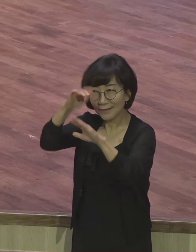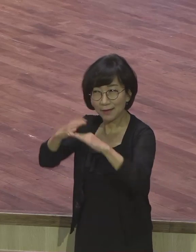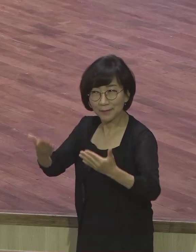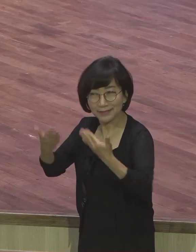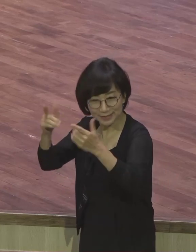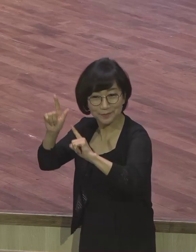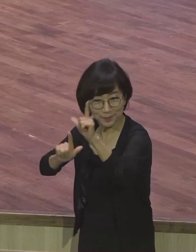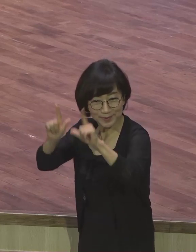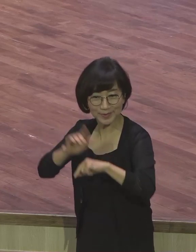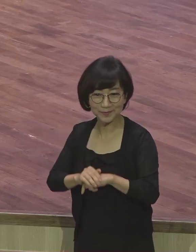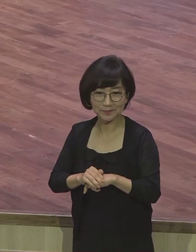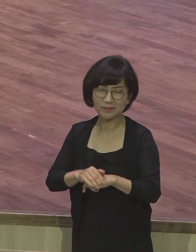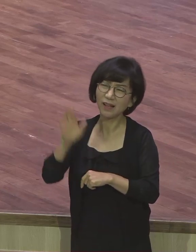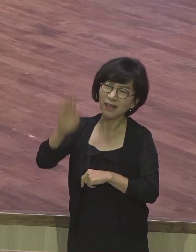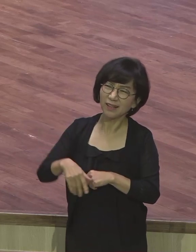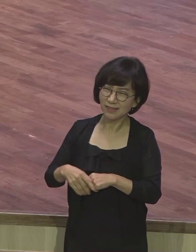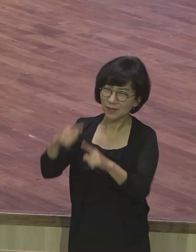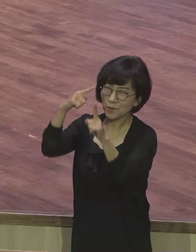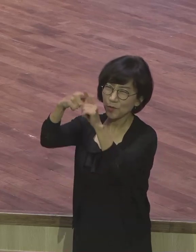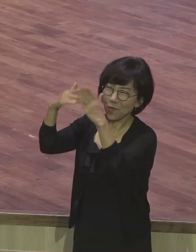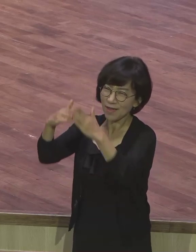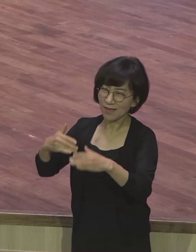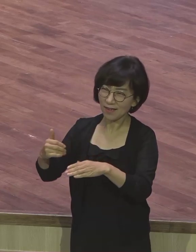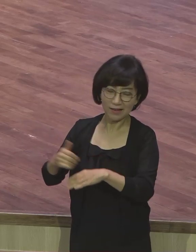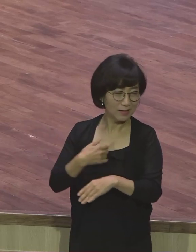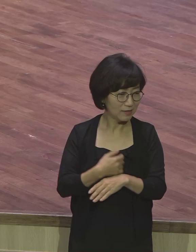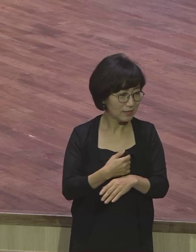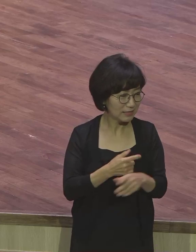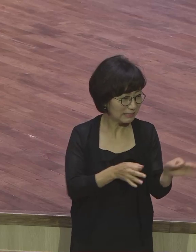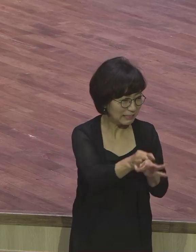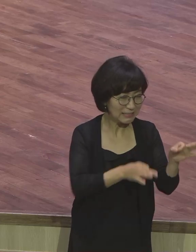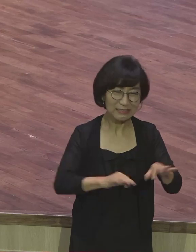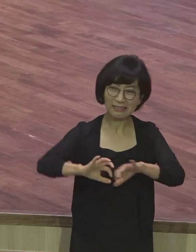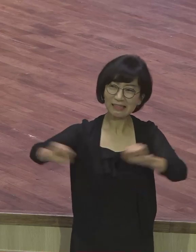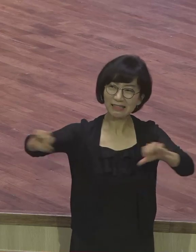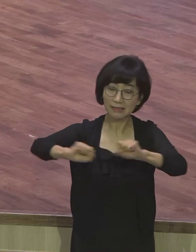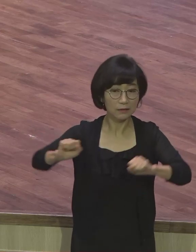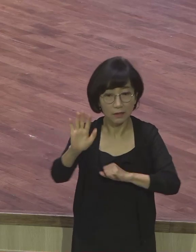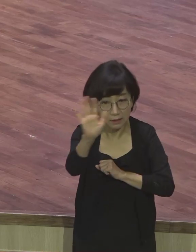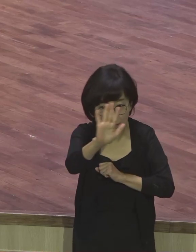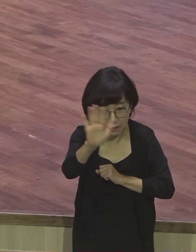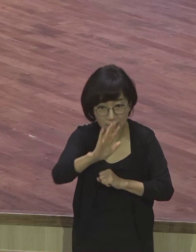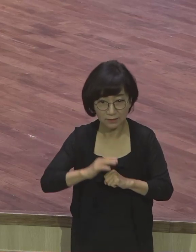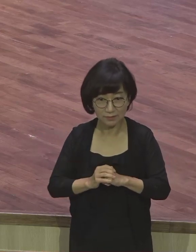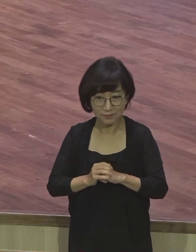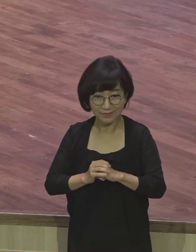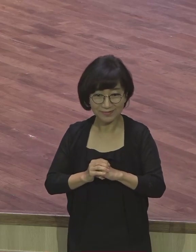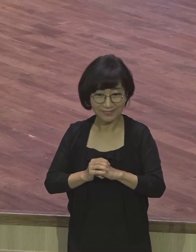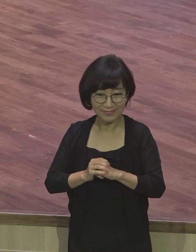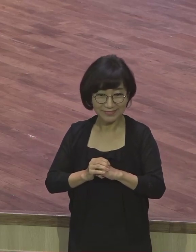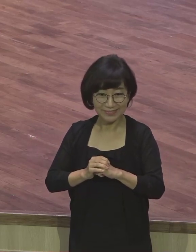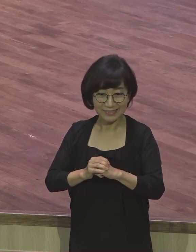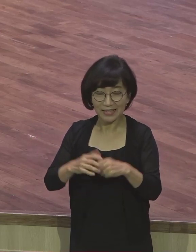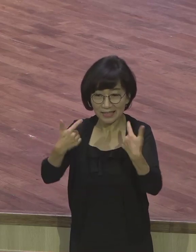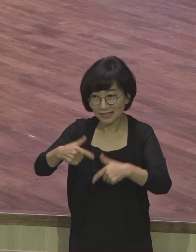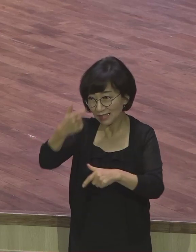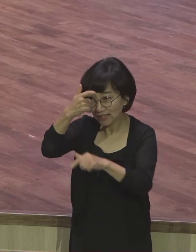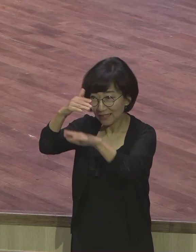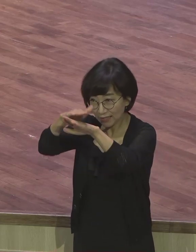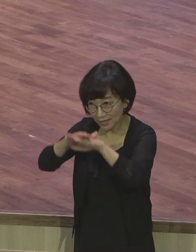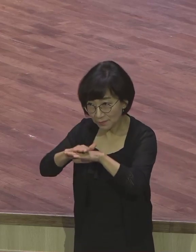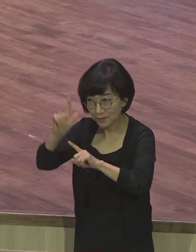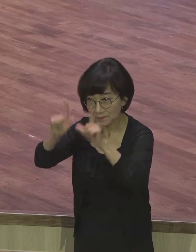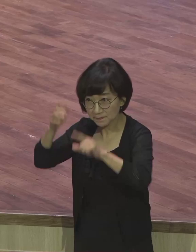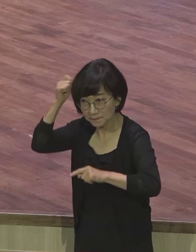교회는 교회고, 장사는 장사고, 그거 아니다라는 얘기. 예배가 이끄는 삶을